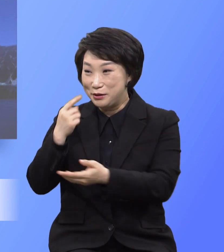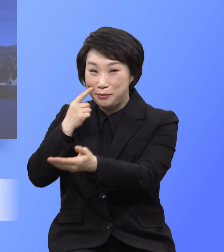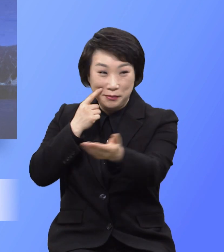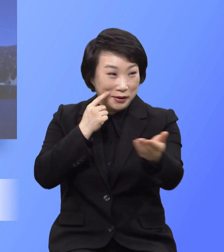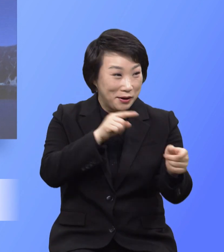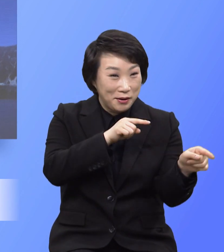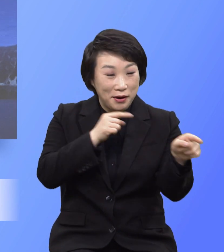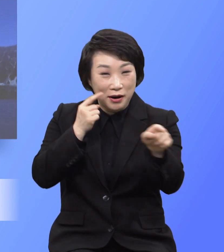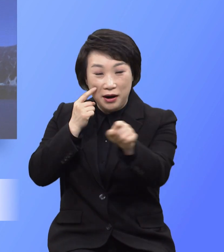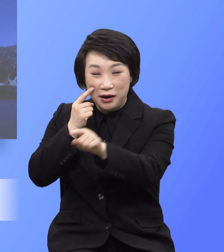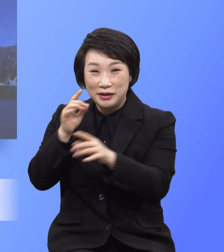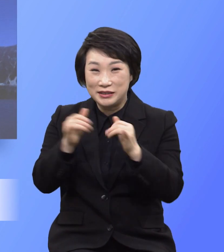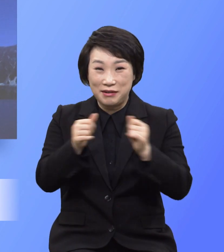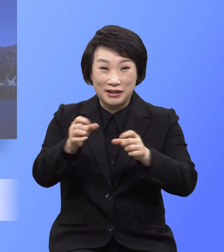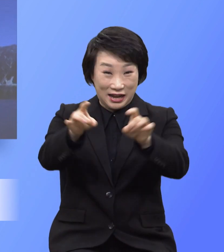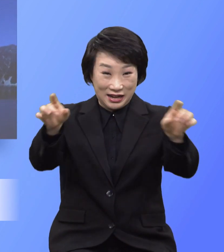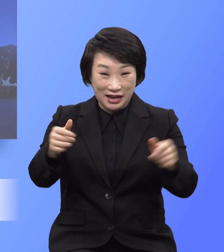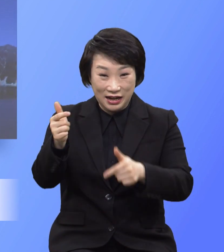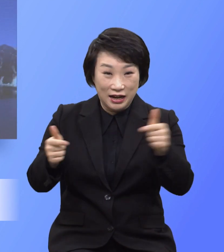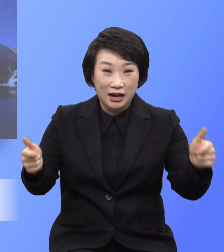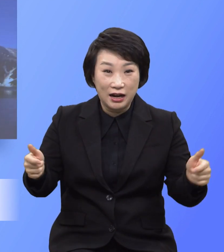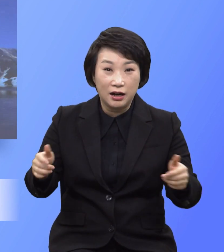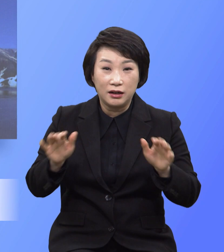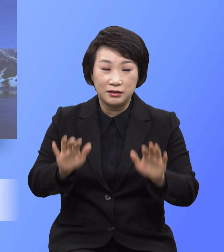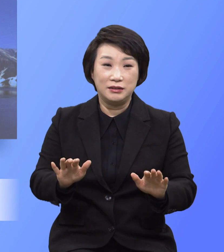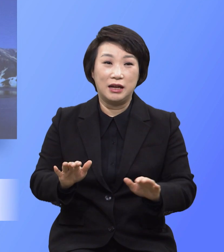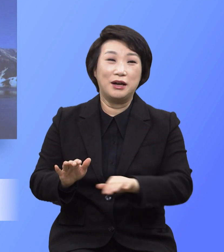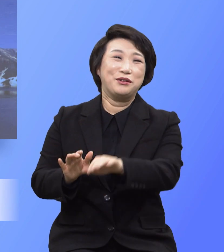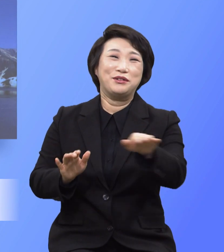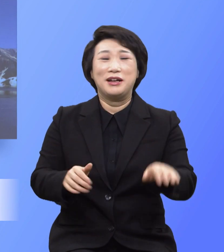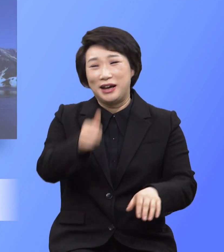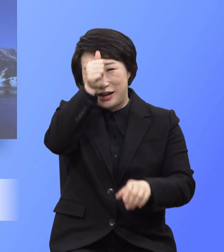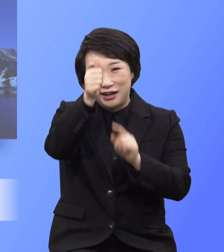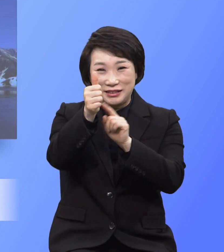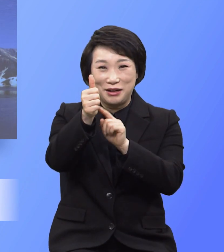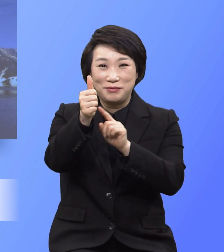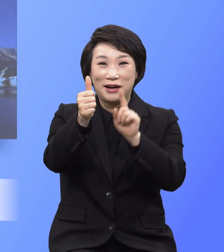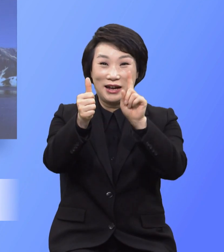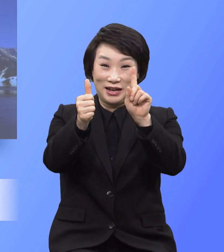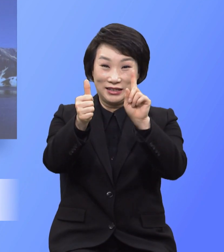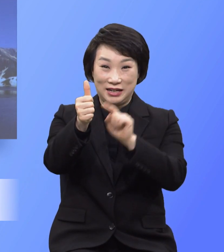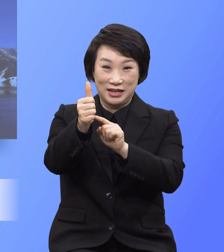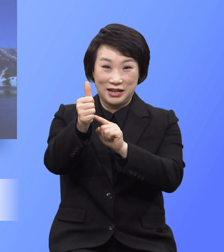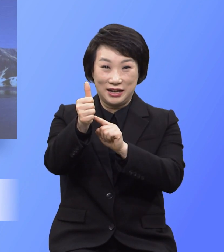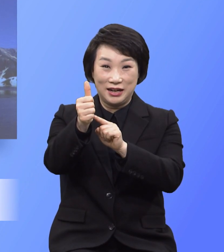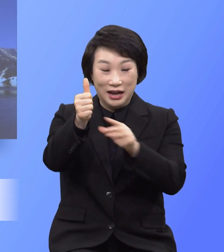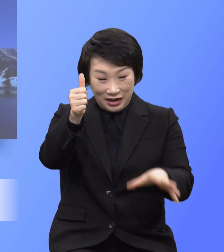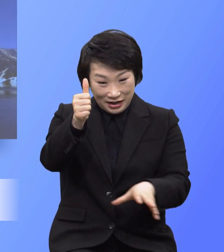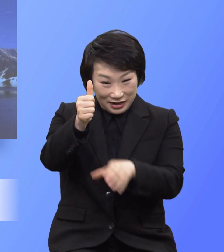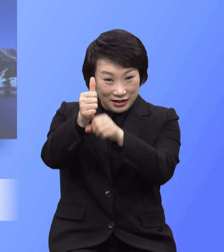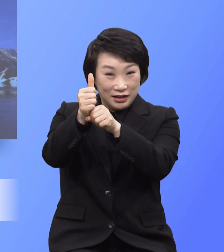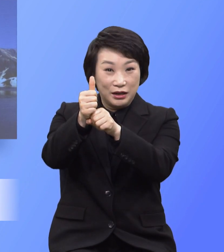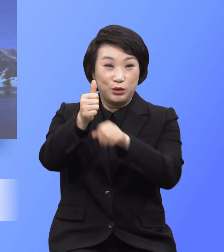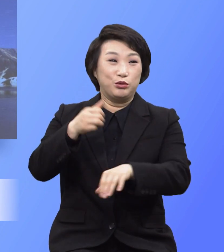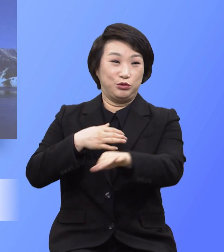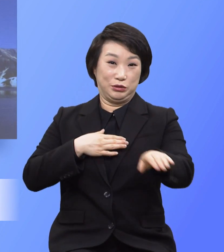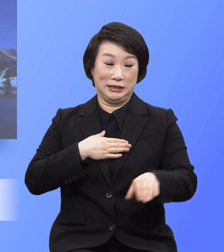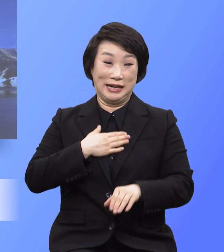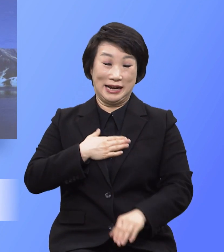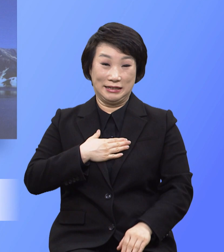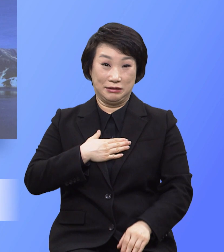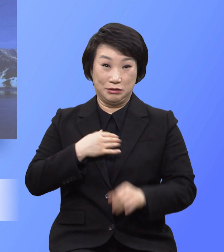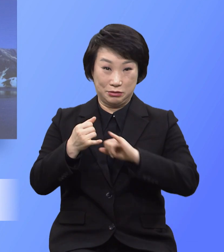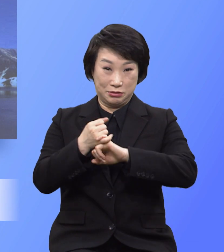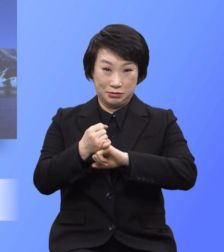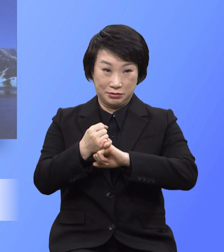여러 사람이 있는 것 같으나 한 아담이라고 하는 존재임을 우리는